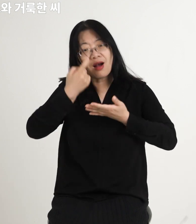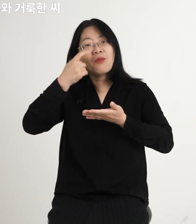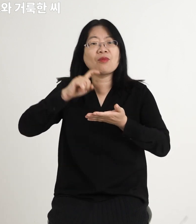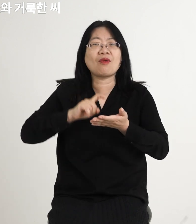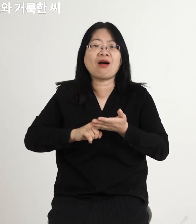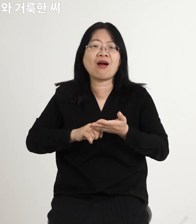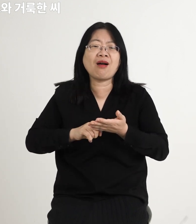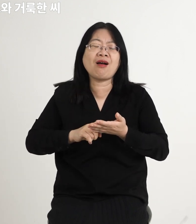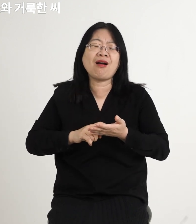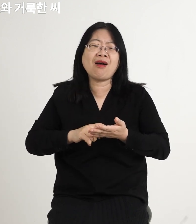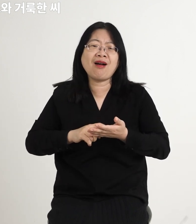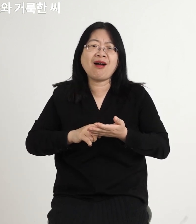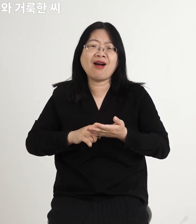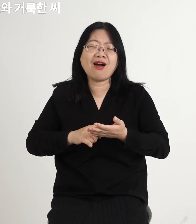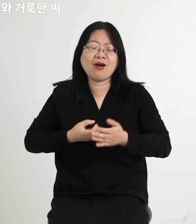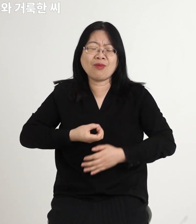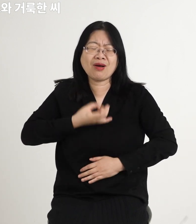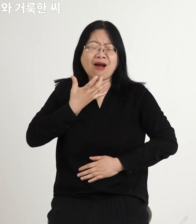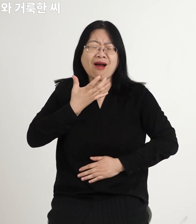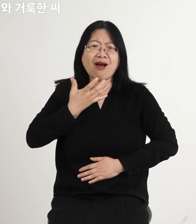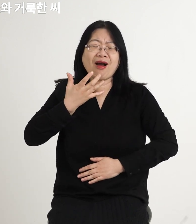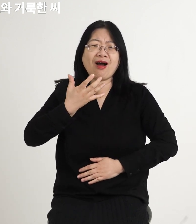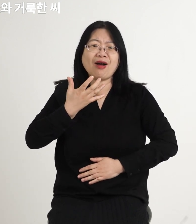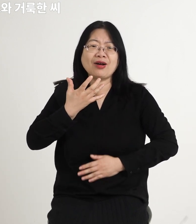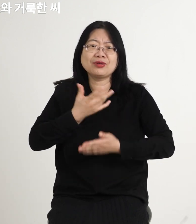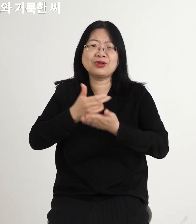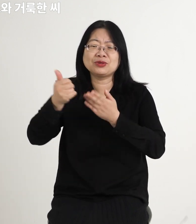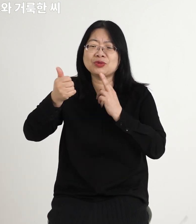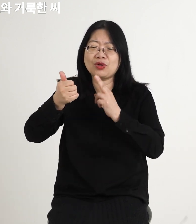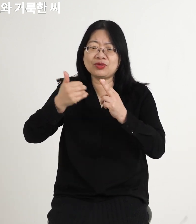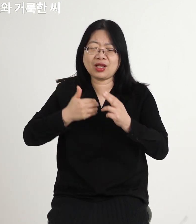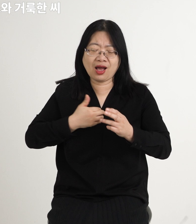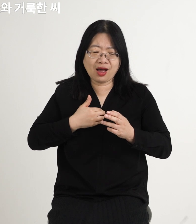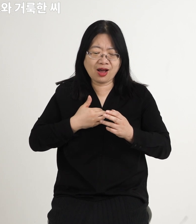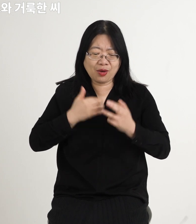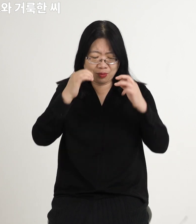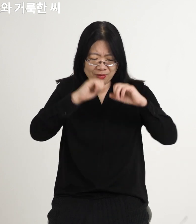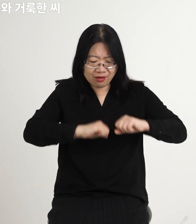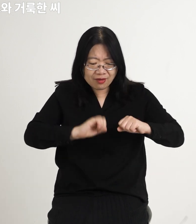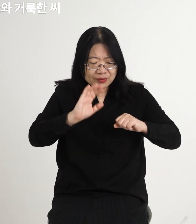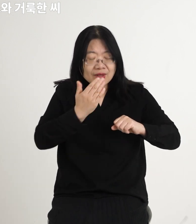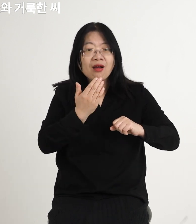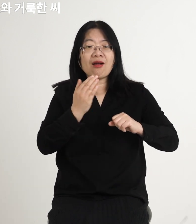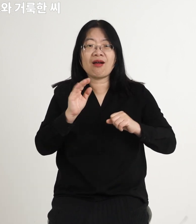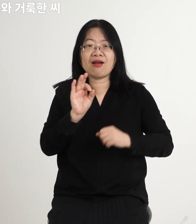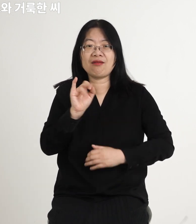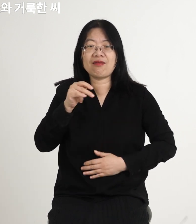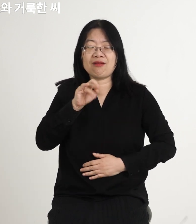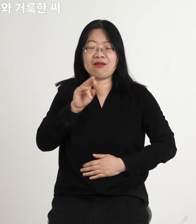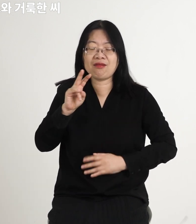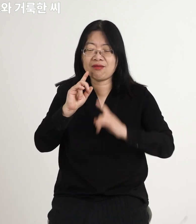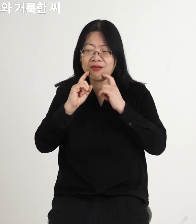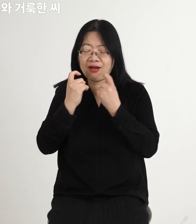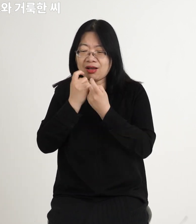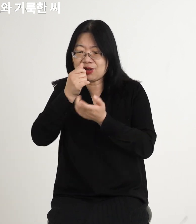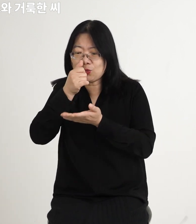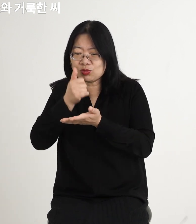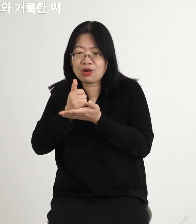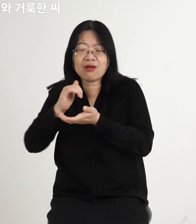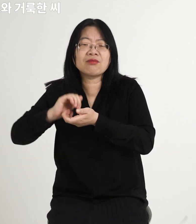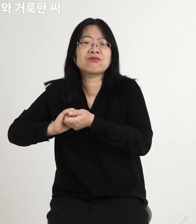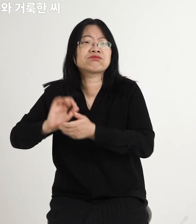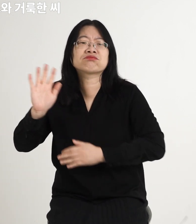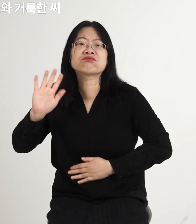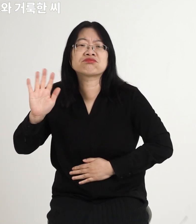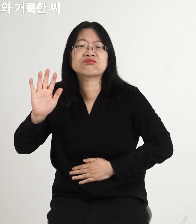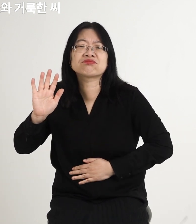나로 망하게 되었도다. 근데 그것은 이사야 개인의 죄를 넘어서 내가